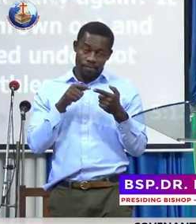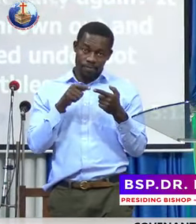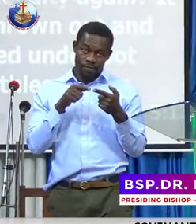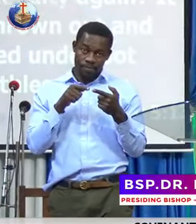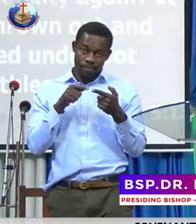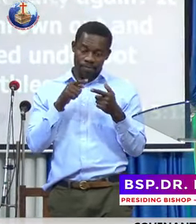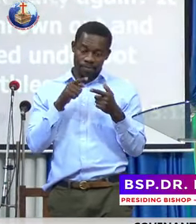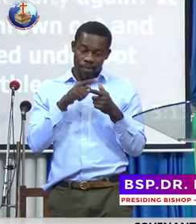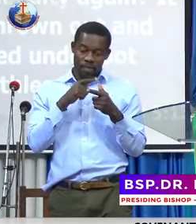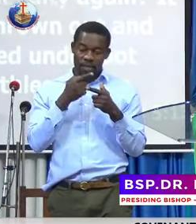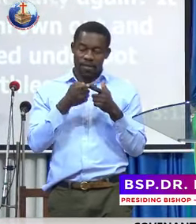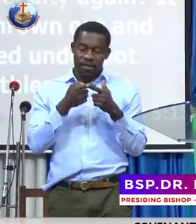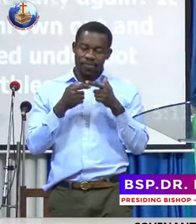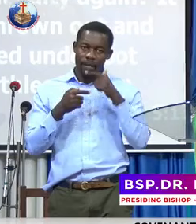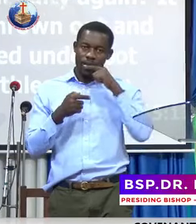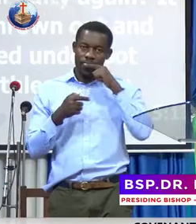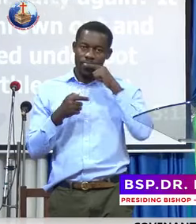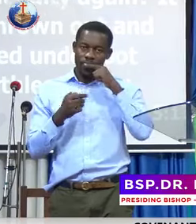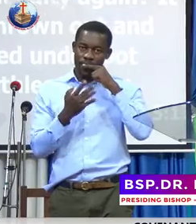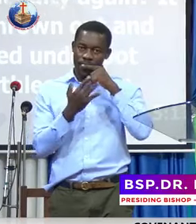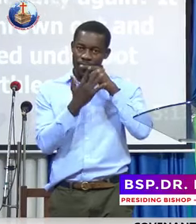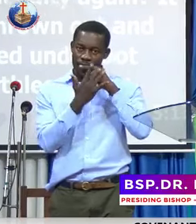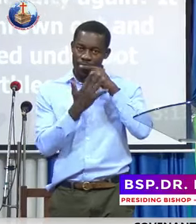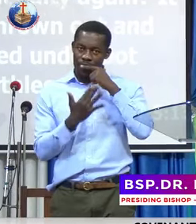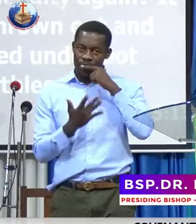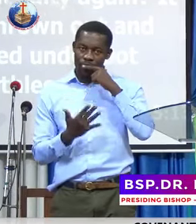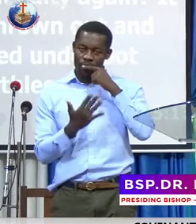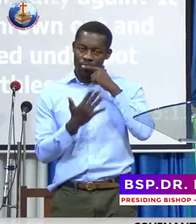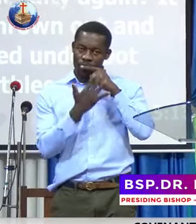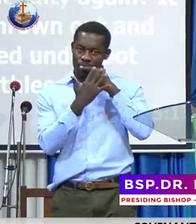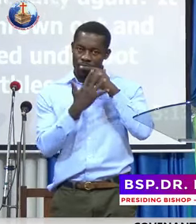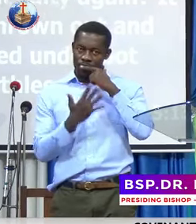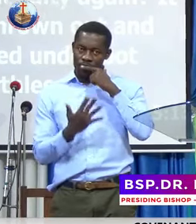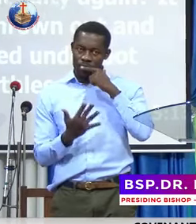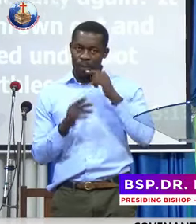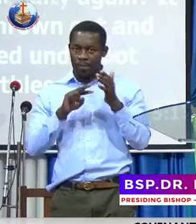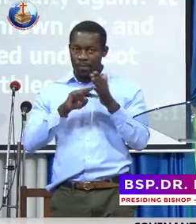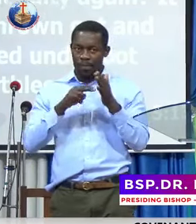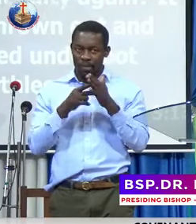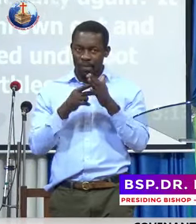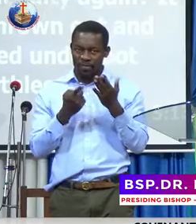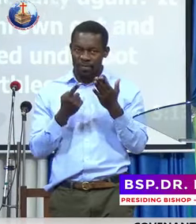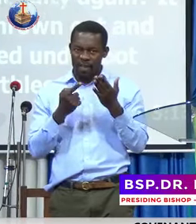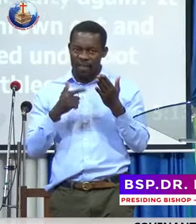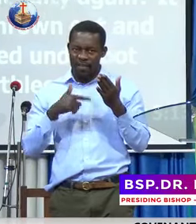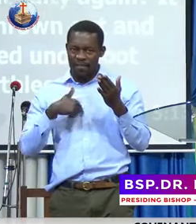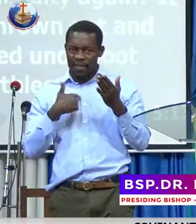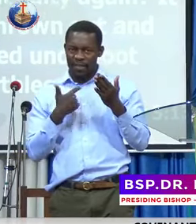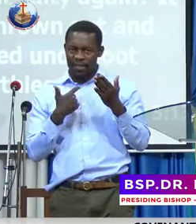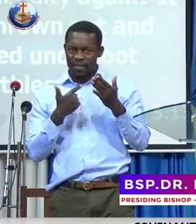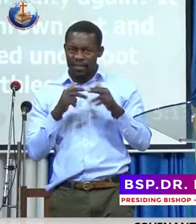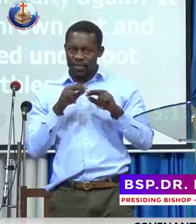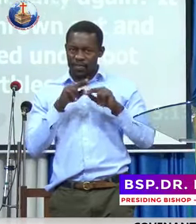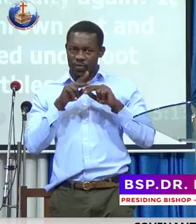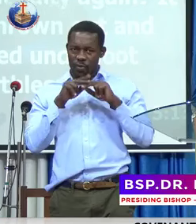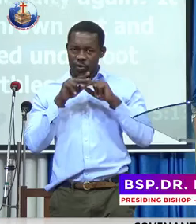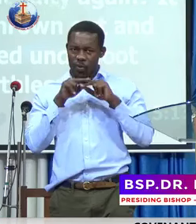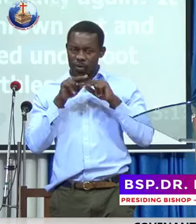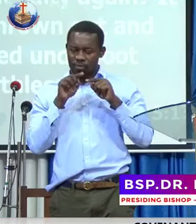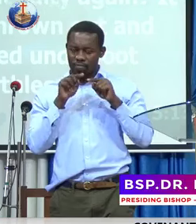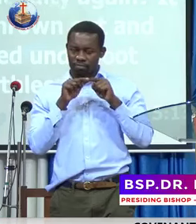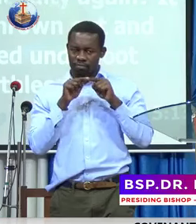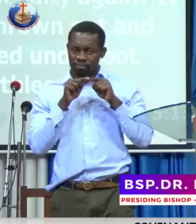And you lick your own blood, you'll have that salty taste in blood. Na ulambe damu yako